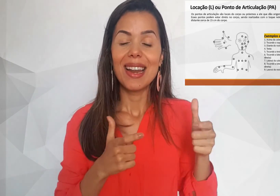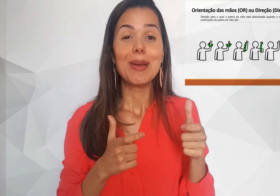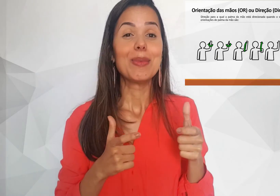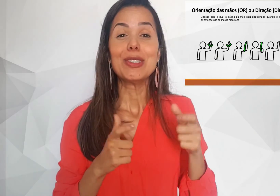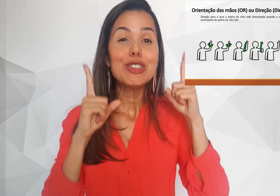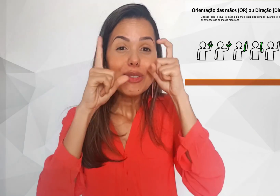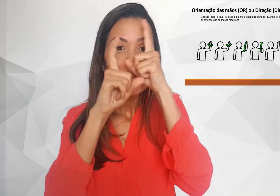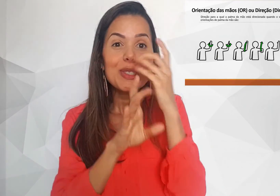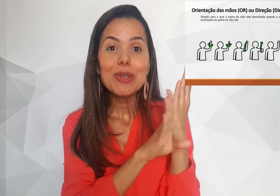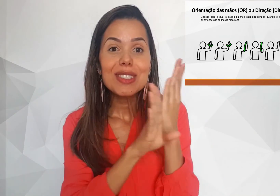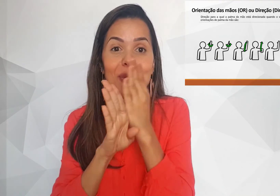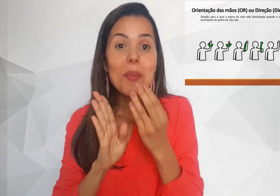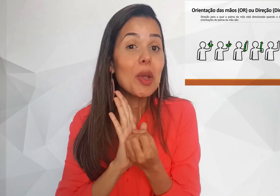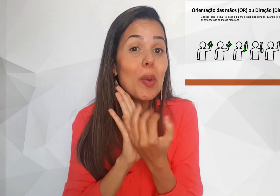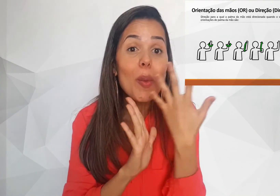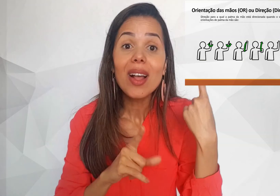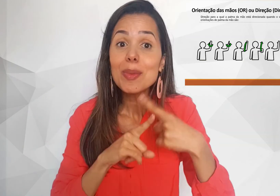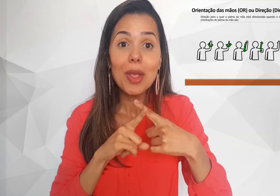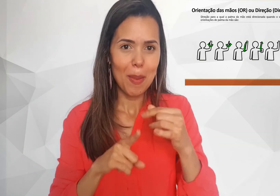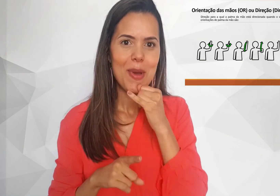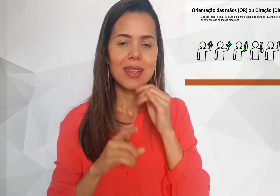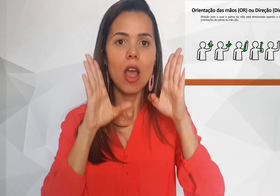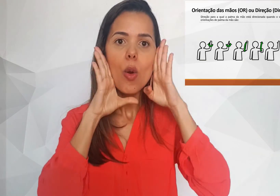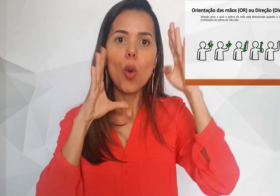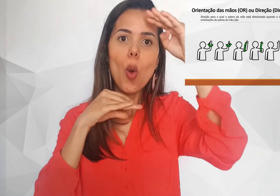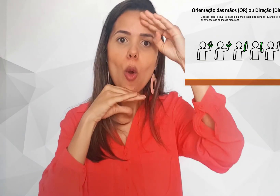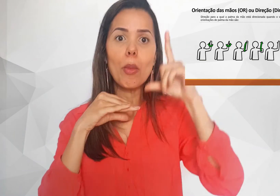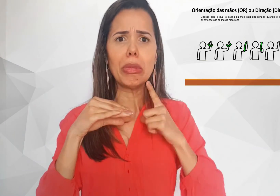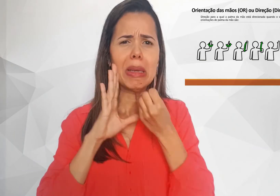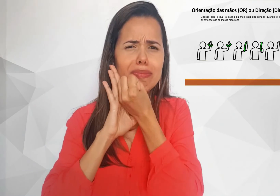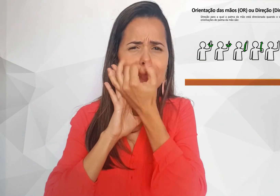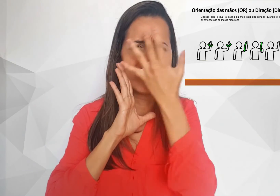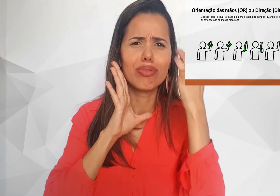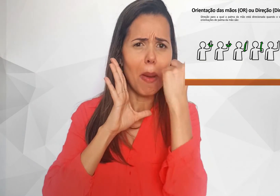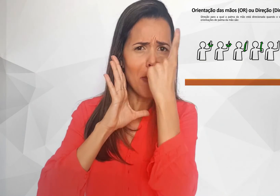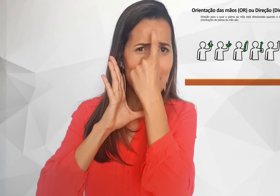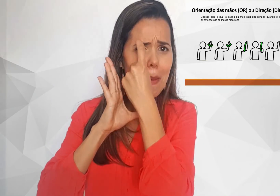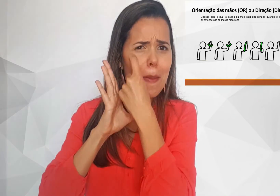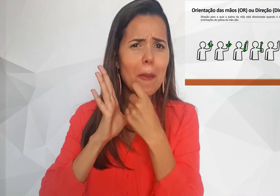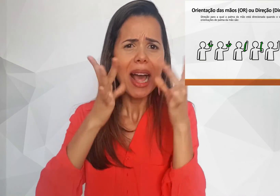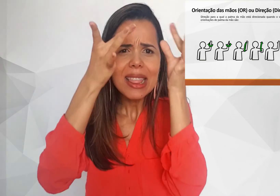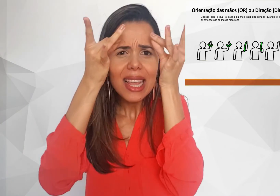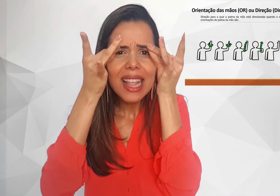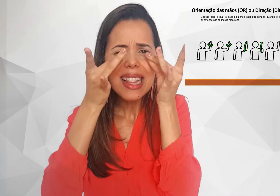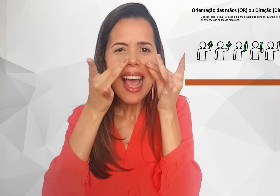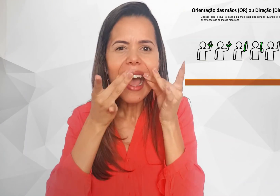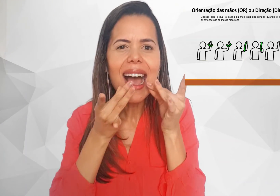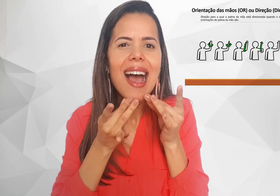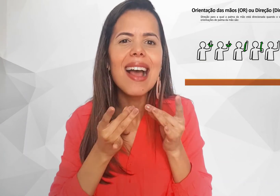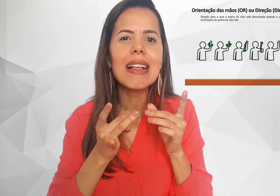aí é até muito difícil da gente quantificar, porque a partir de cada região eu posso especificar ainda muitos detalhes, né?